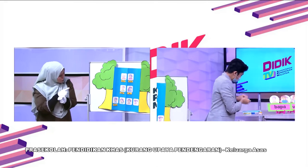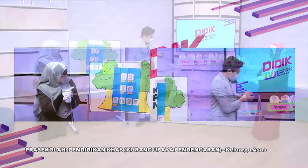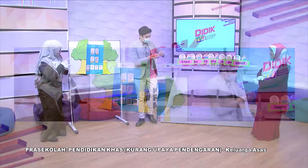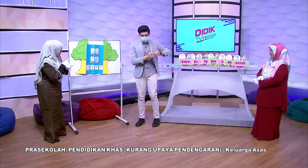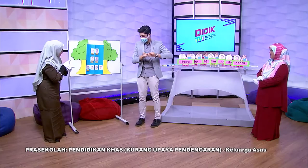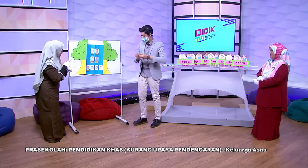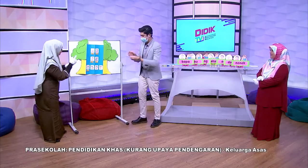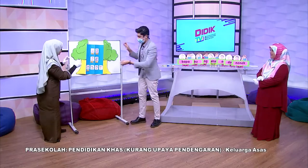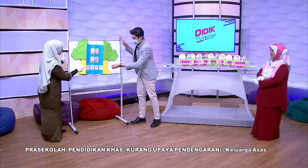kesini